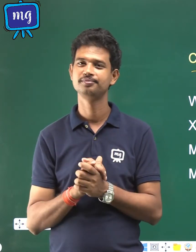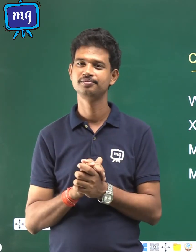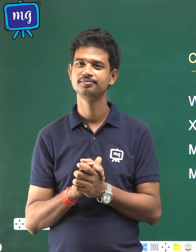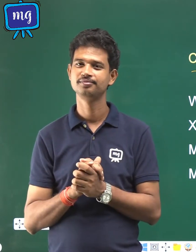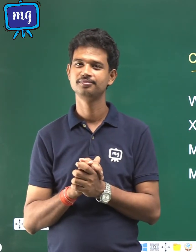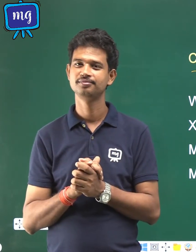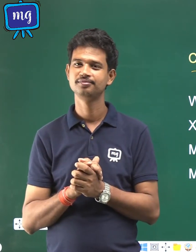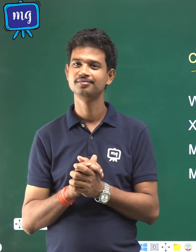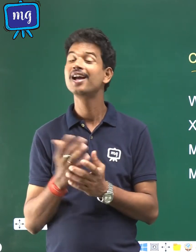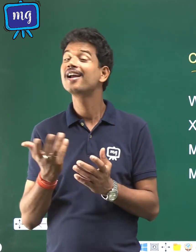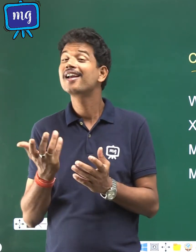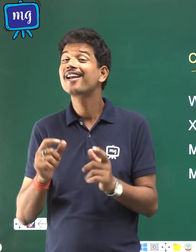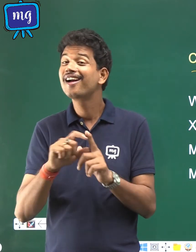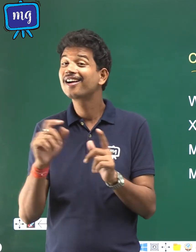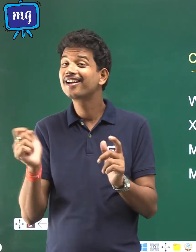क्या करेंगे बच्चों?